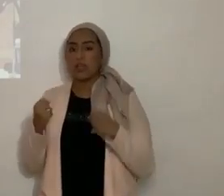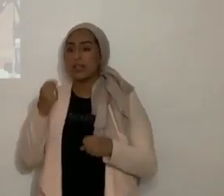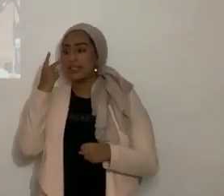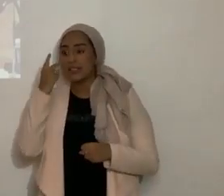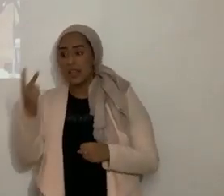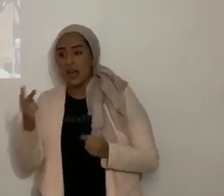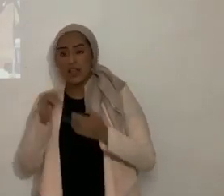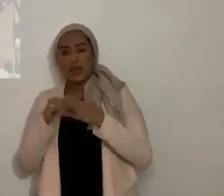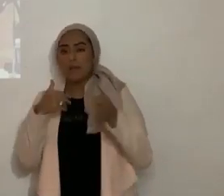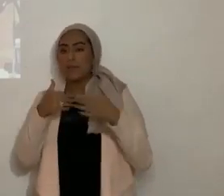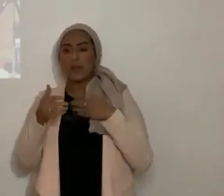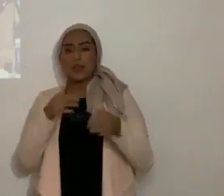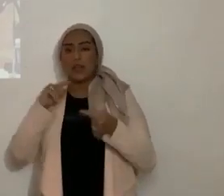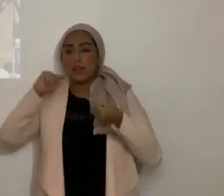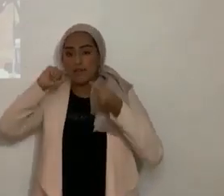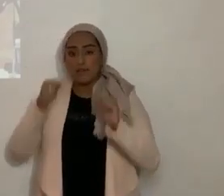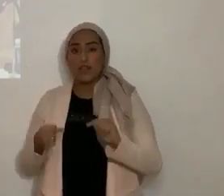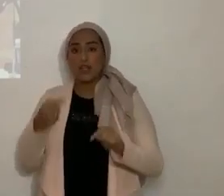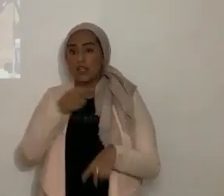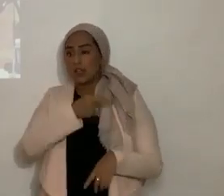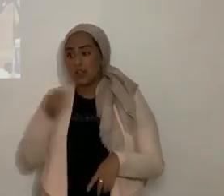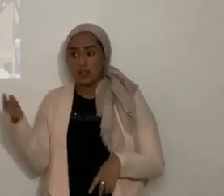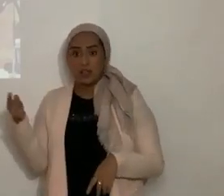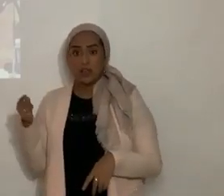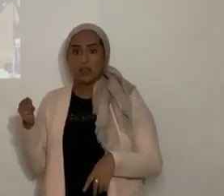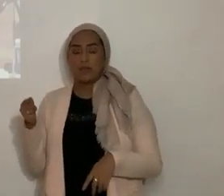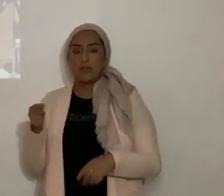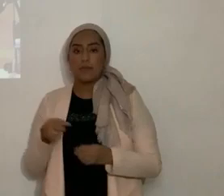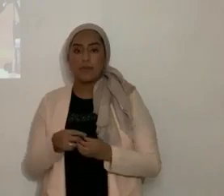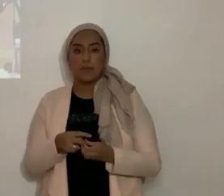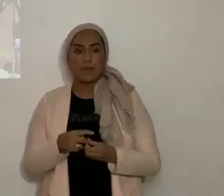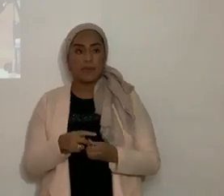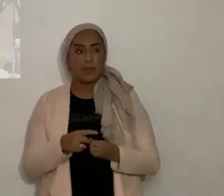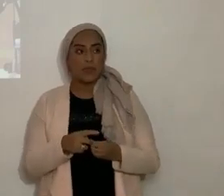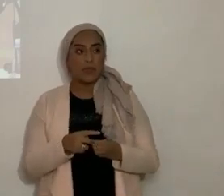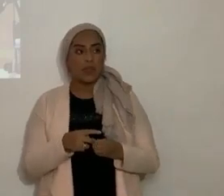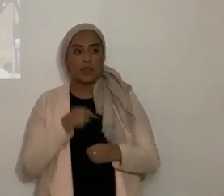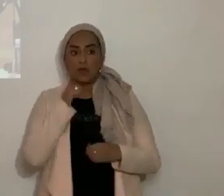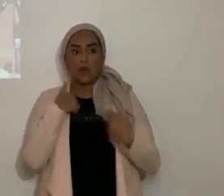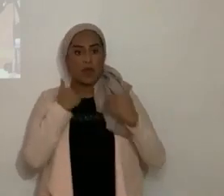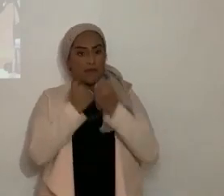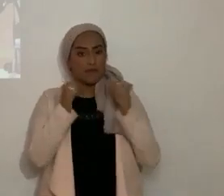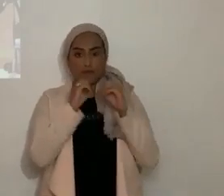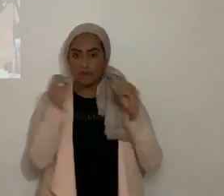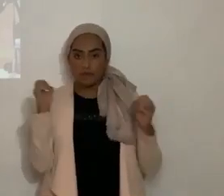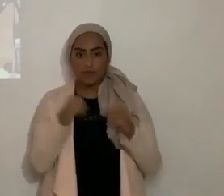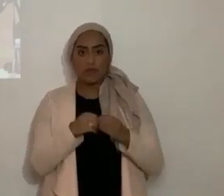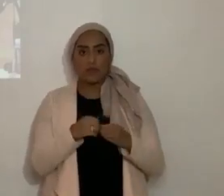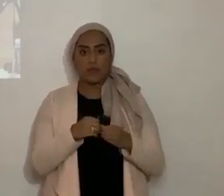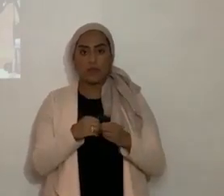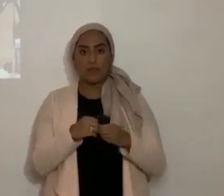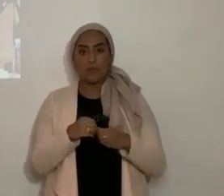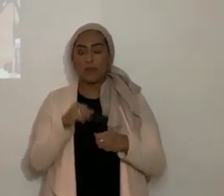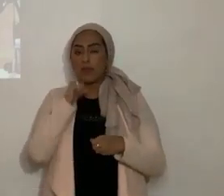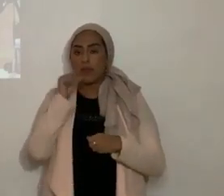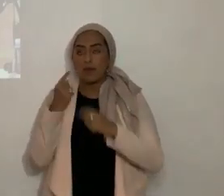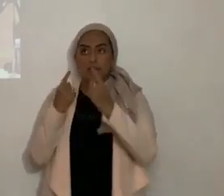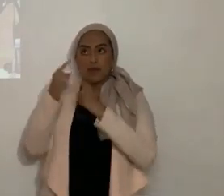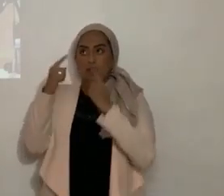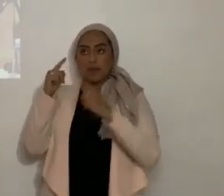que a pesar del dolor sufrido, de la falta de libertad, de la falta de todo, no renegaron del